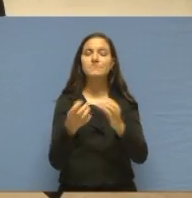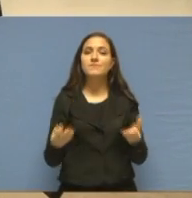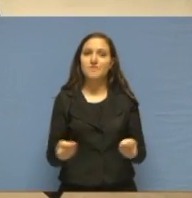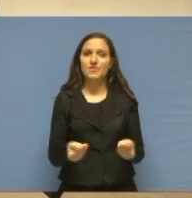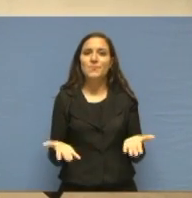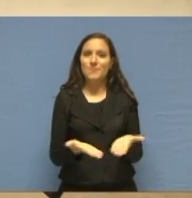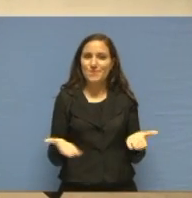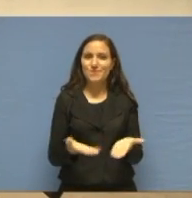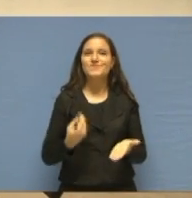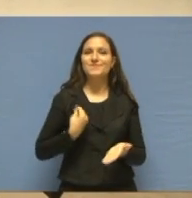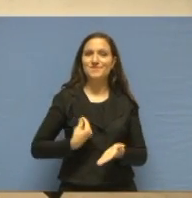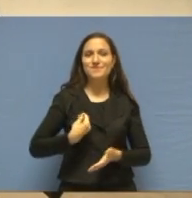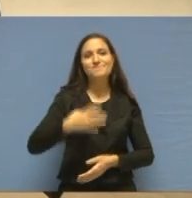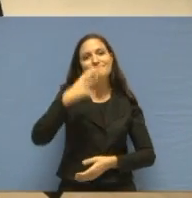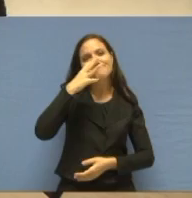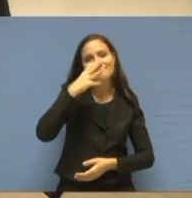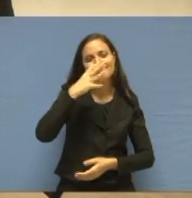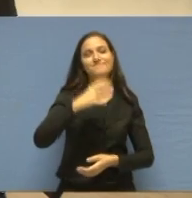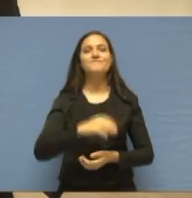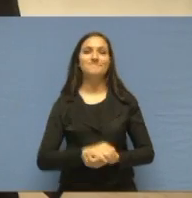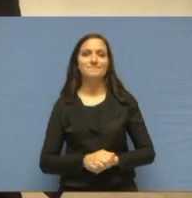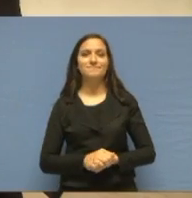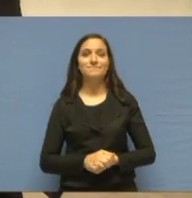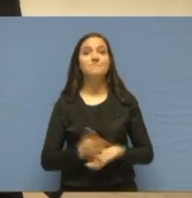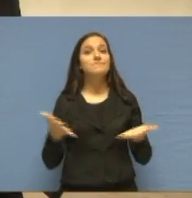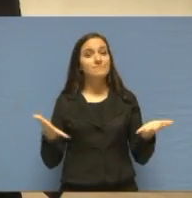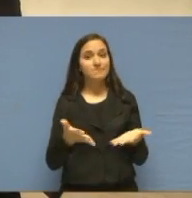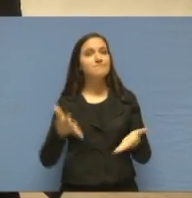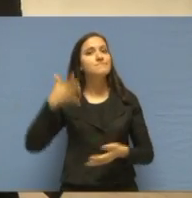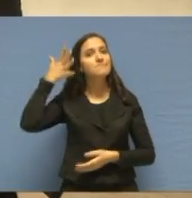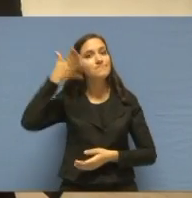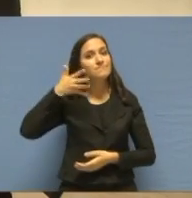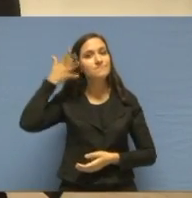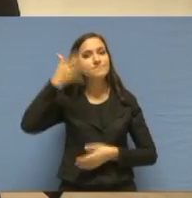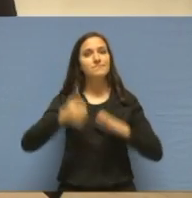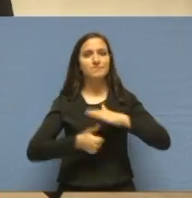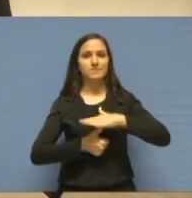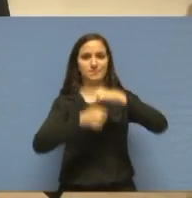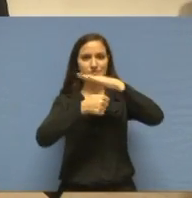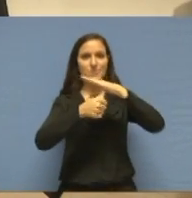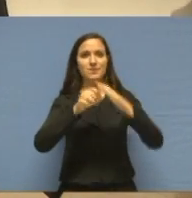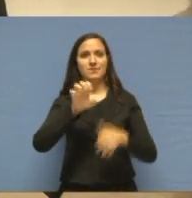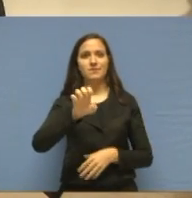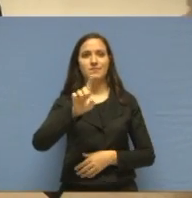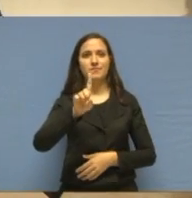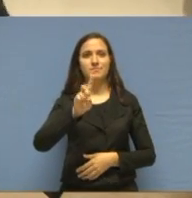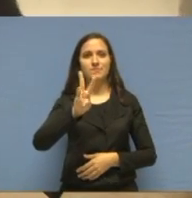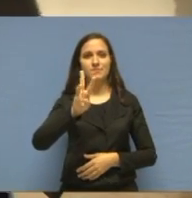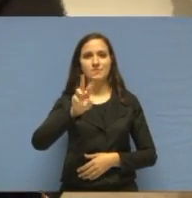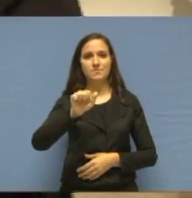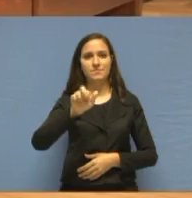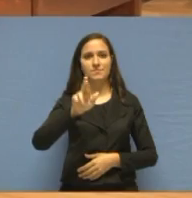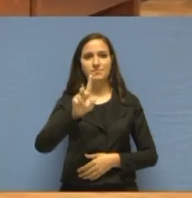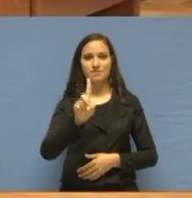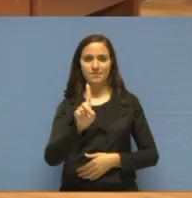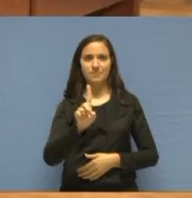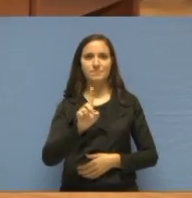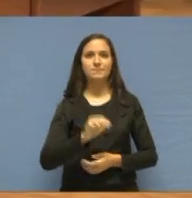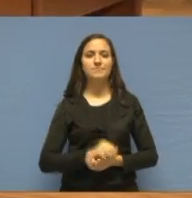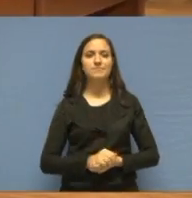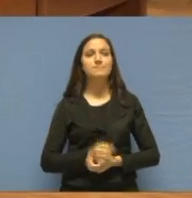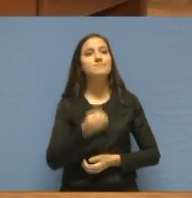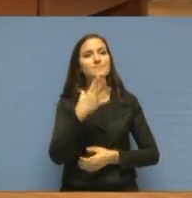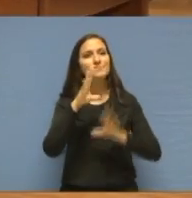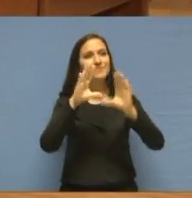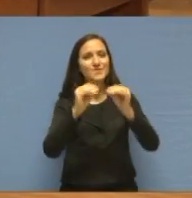o evento. Com a palavra, o reitor da UFG, professor Edvar Madureira Brasil. Muito boa